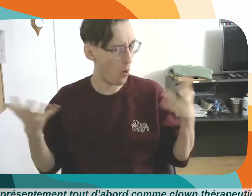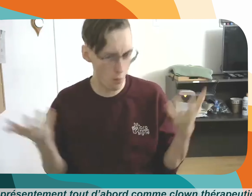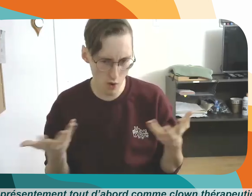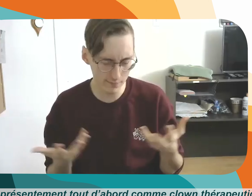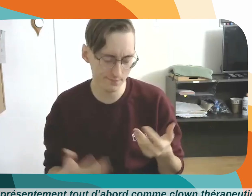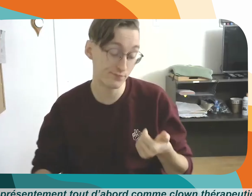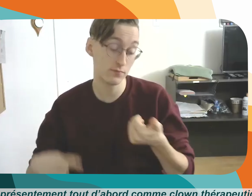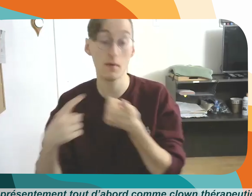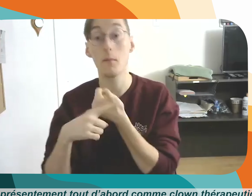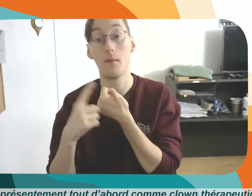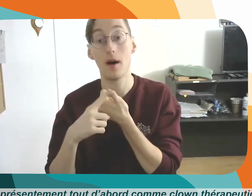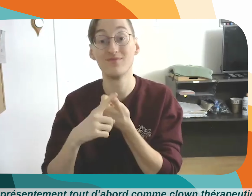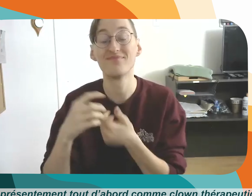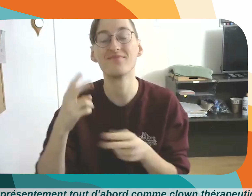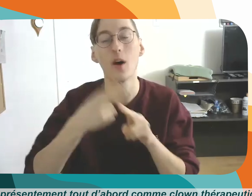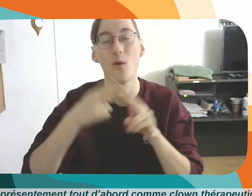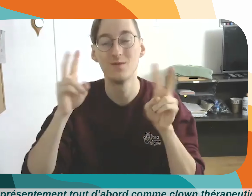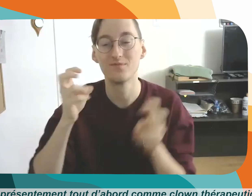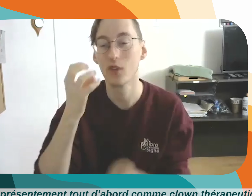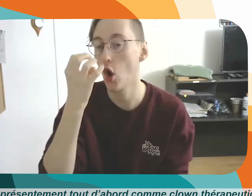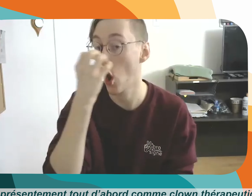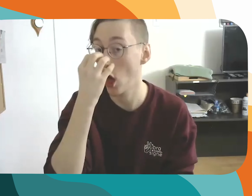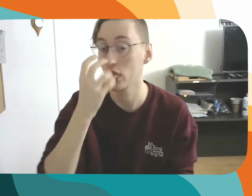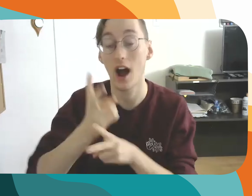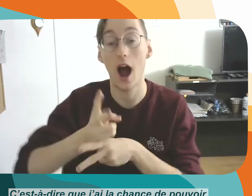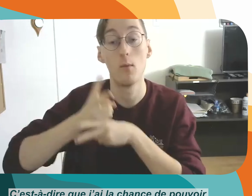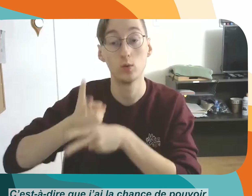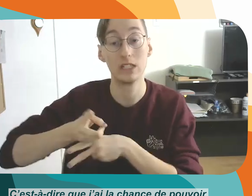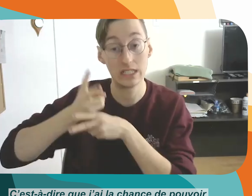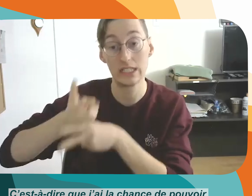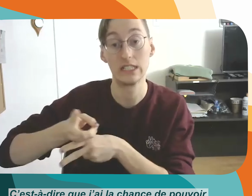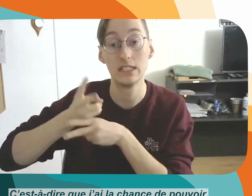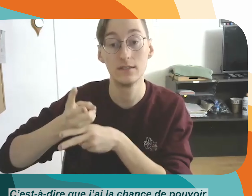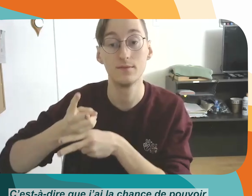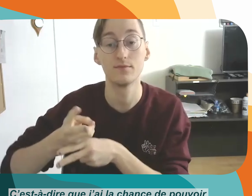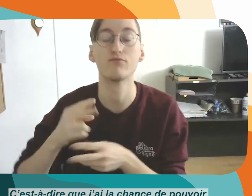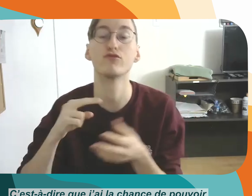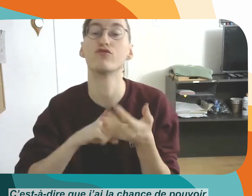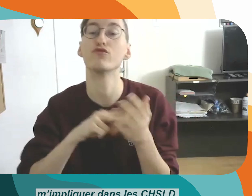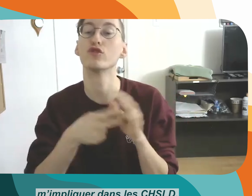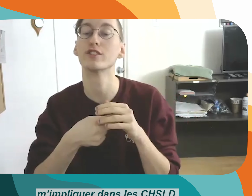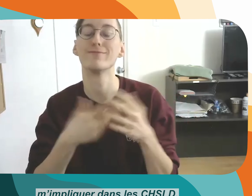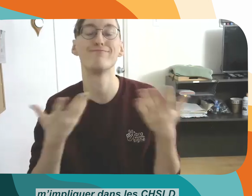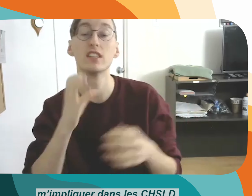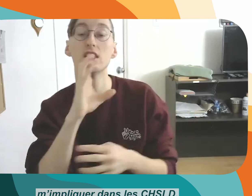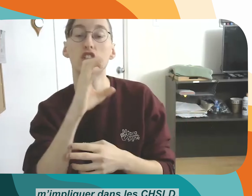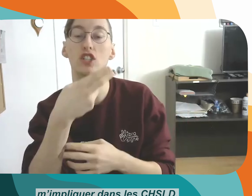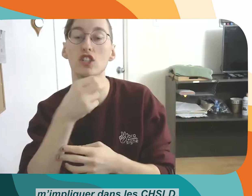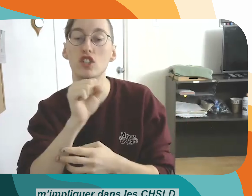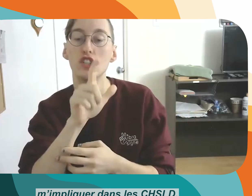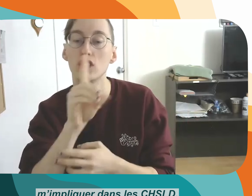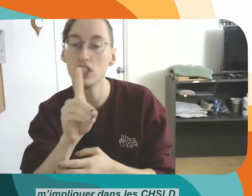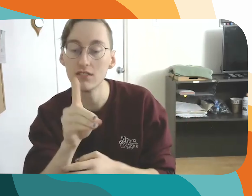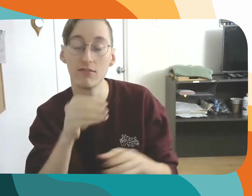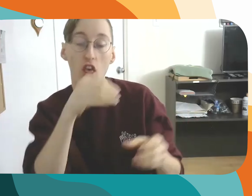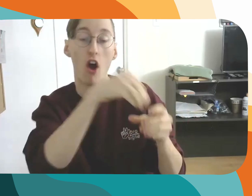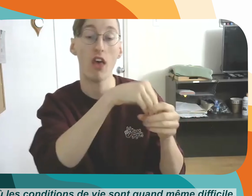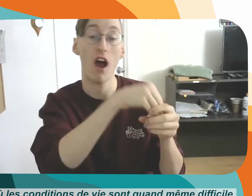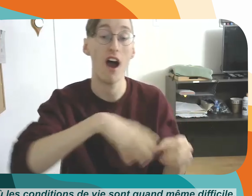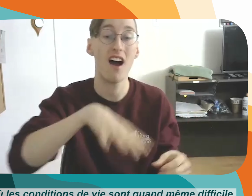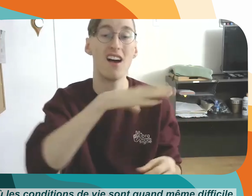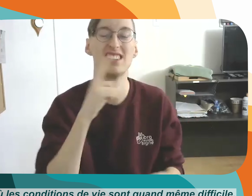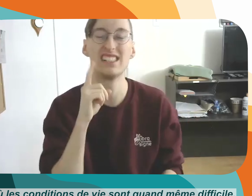Je travaille présentement tout d'abord comme clown thérapeutique, c'est-à-dire que j'ai la chance de pouvoir m'impliquer dans les CHSLD,